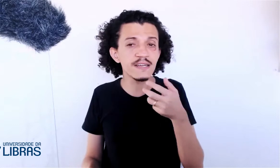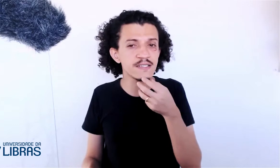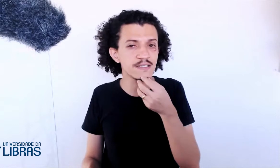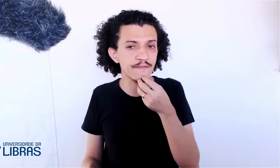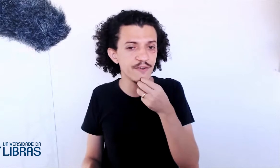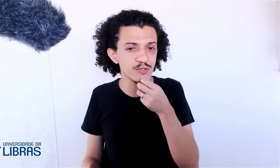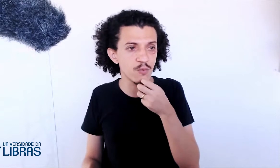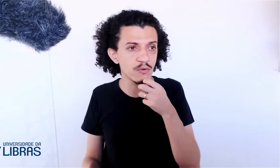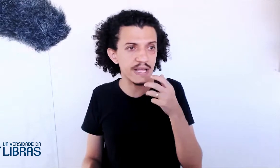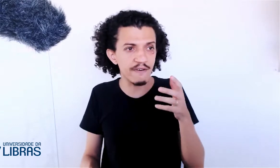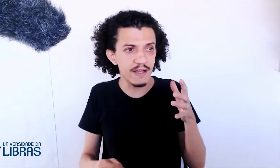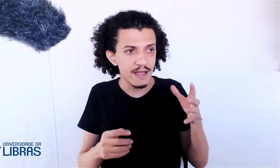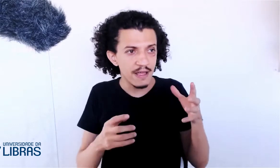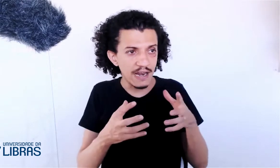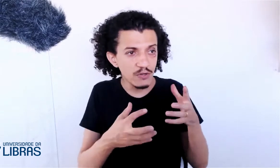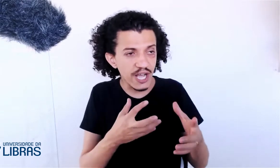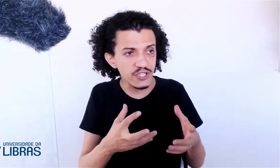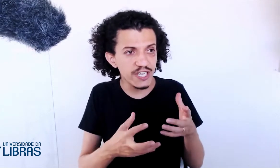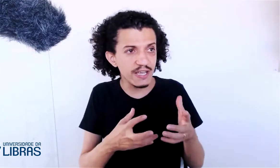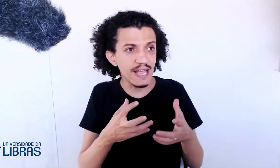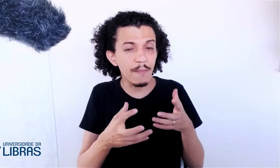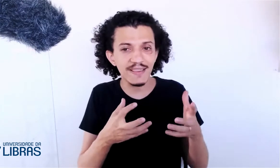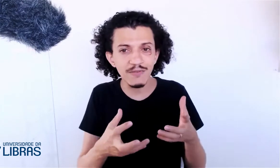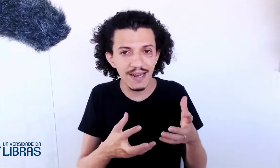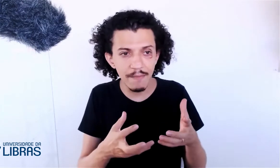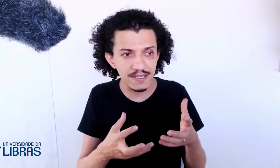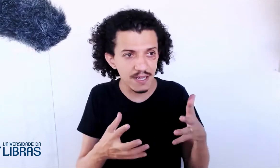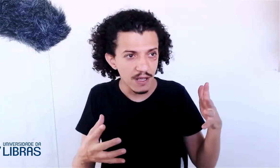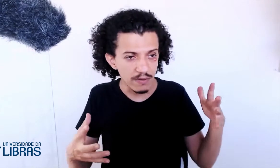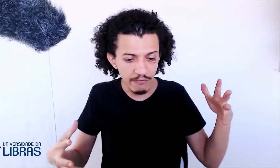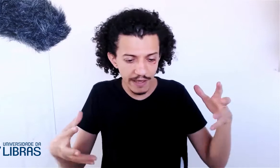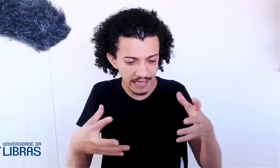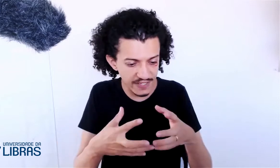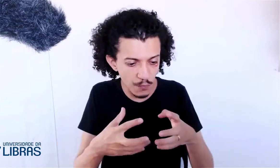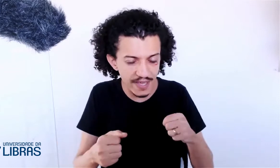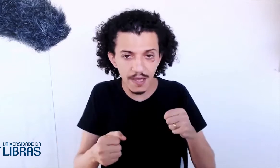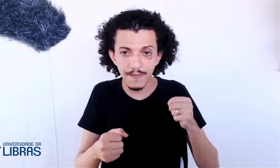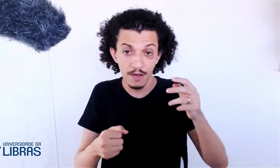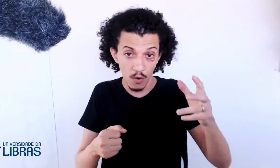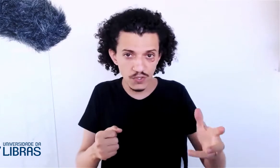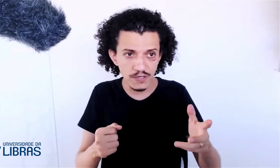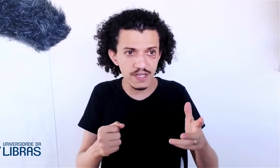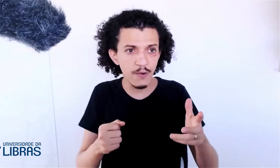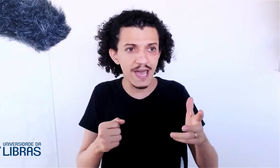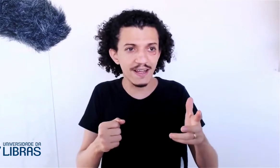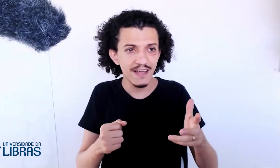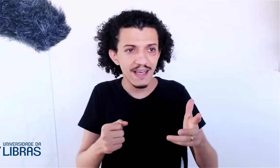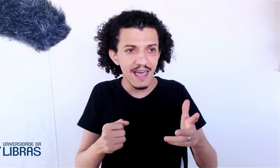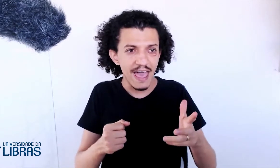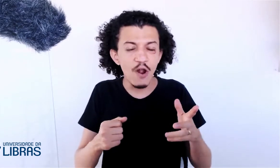grandes desafios de quando eu estava ali no dia a dia interpretando a Libras, eu estava, às vezes, com uma equipe ou sozinho, eram